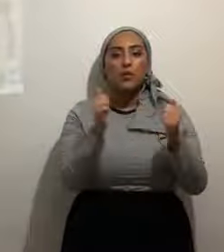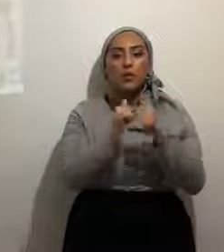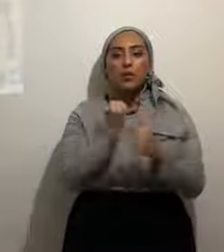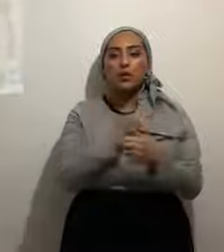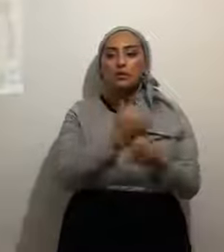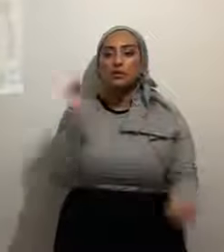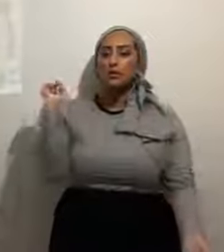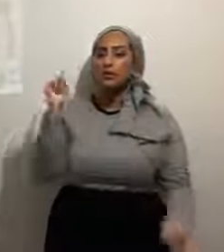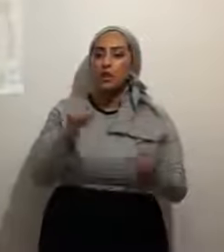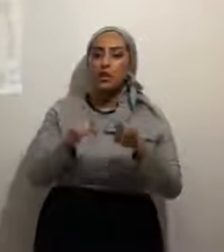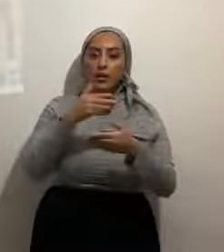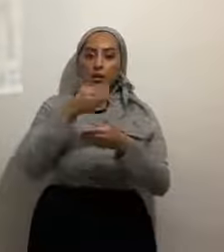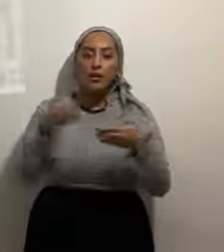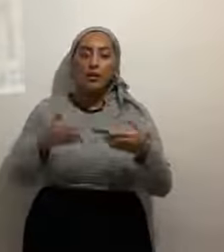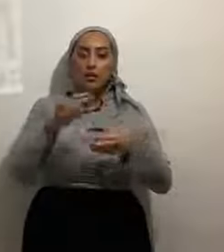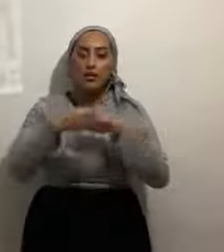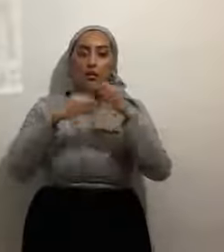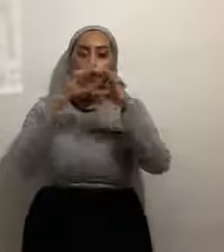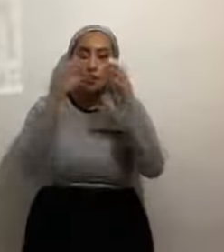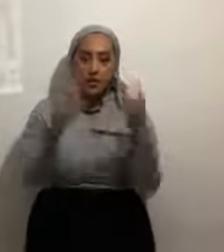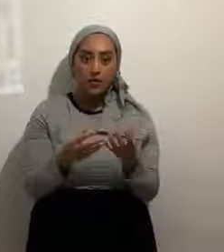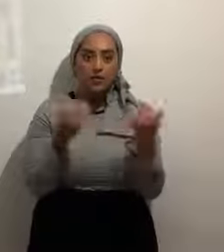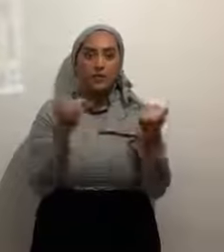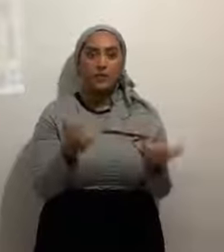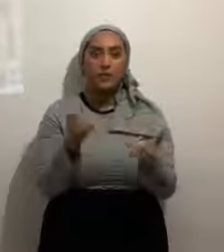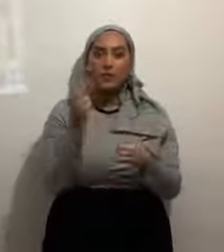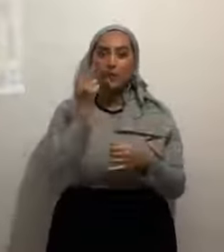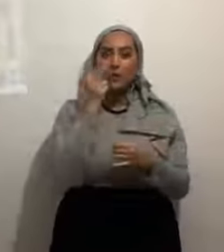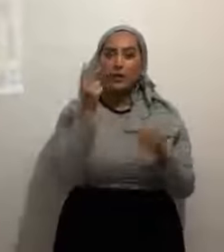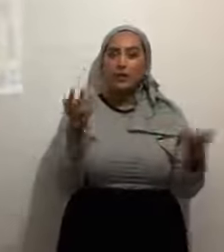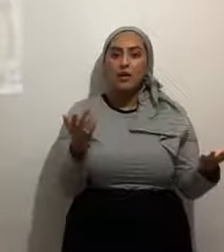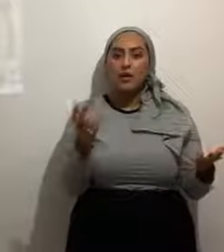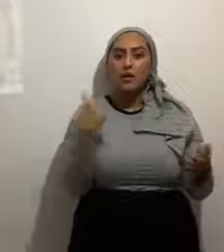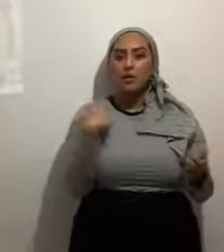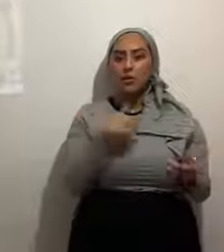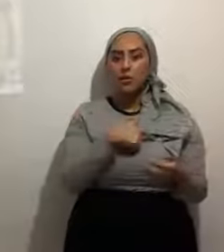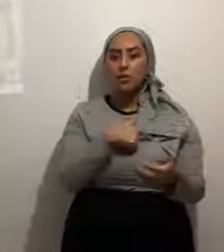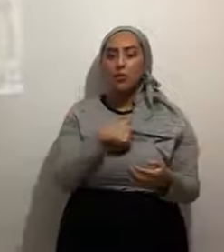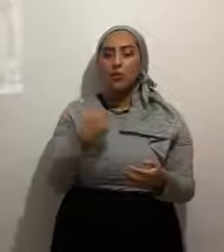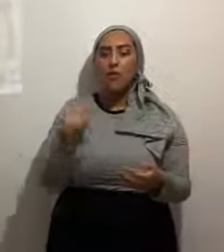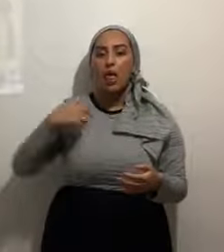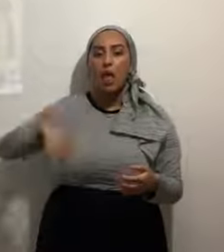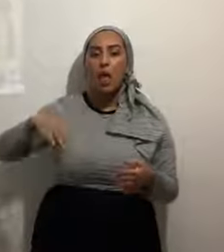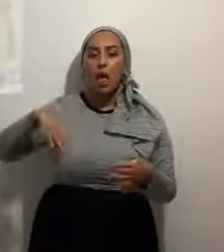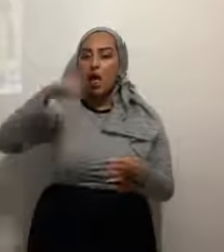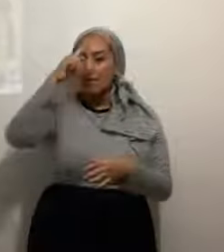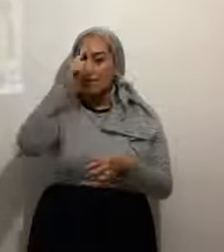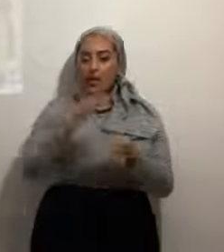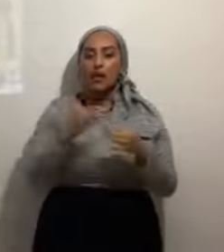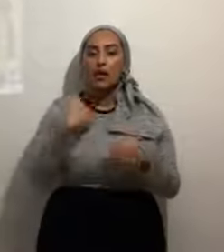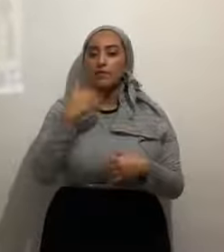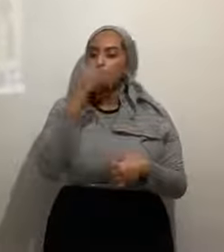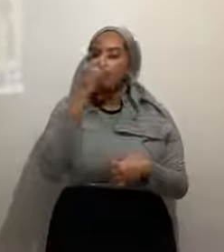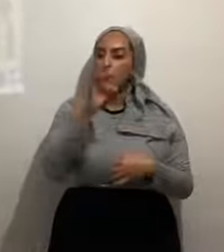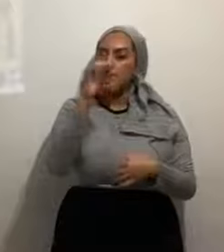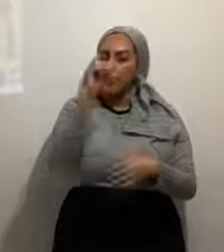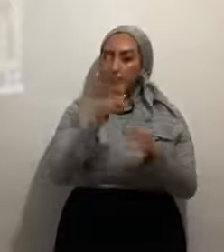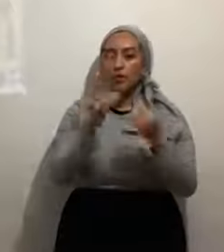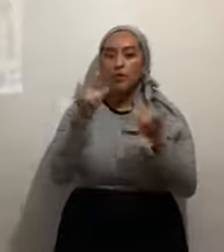mundo. Entonces, a ver, nos ha faltado fe, tenemos muy poca fe. Vamos a pedirle hoy al Eterno